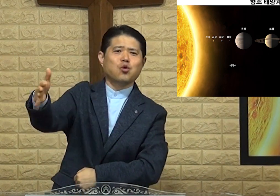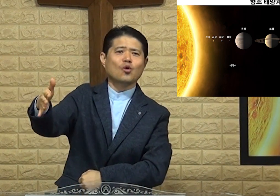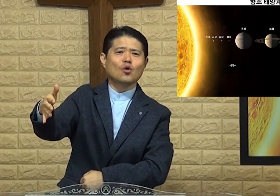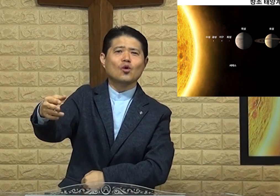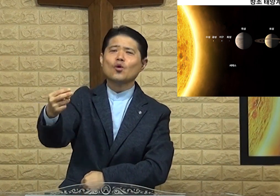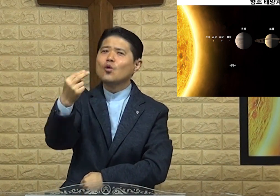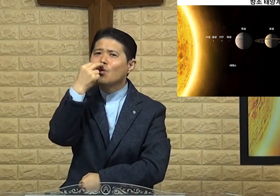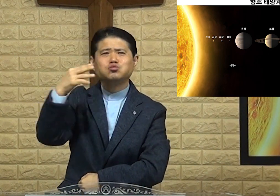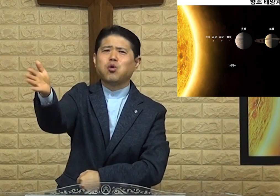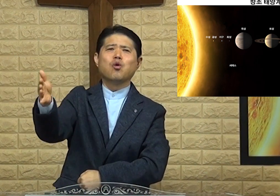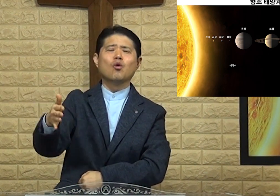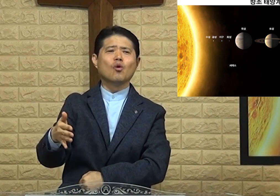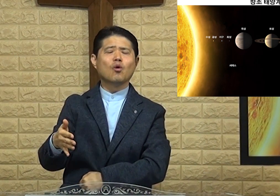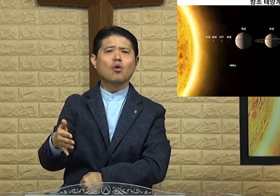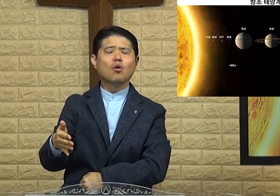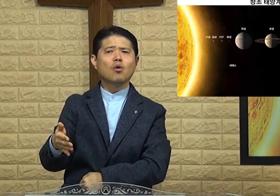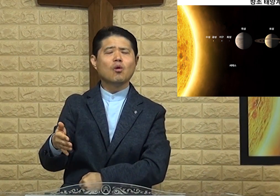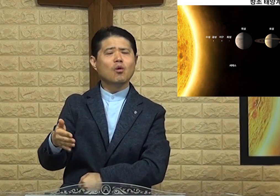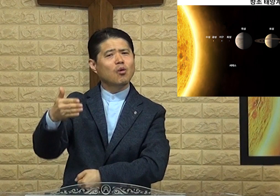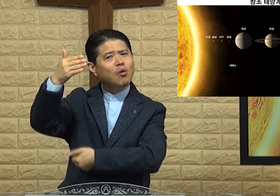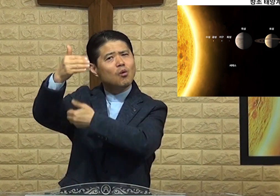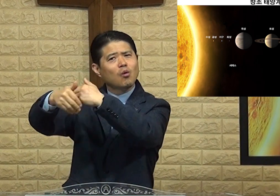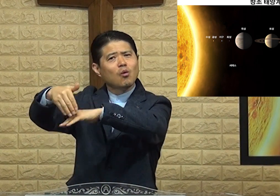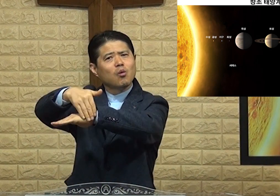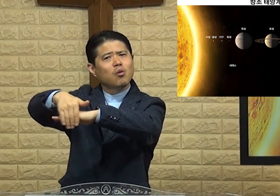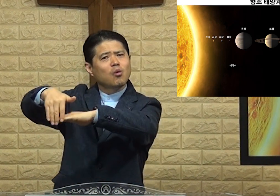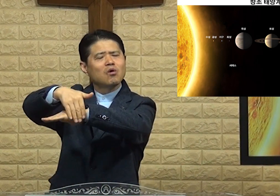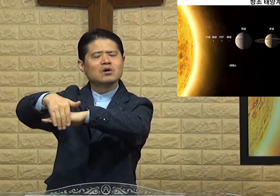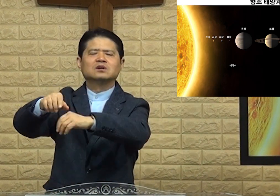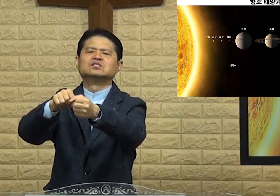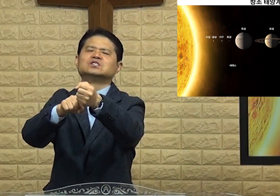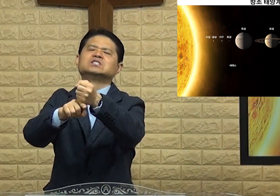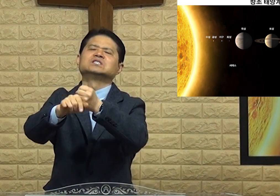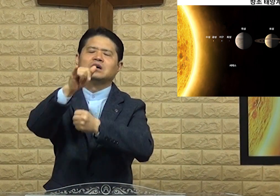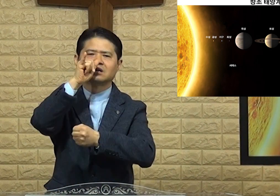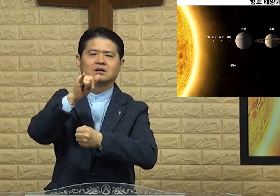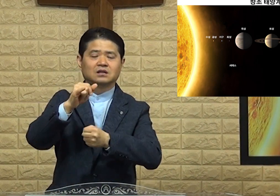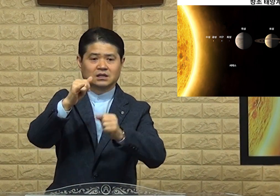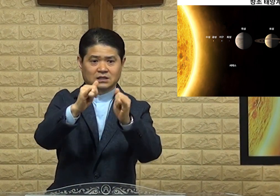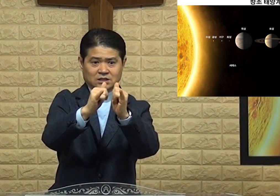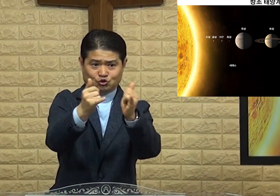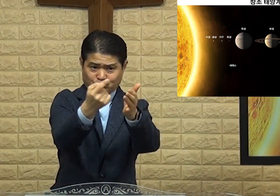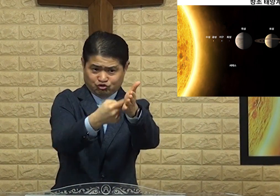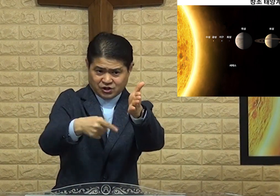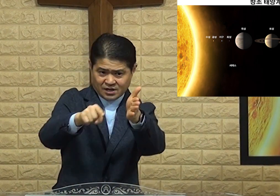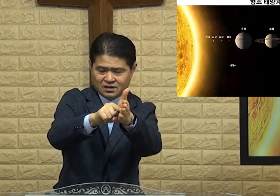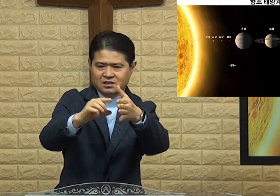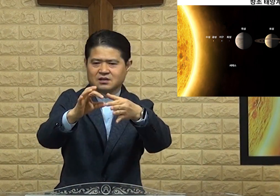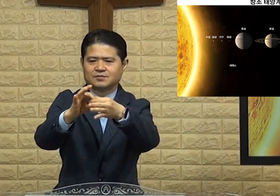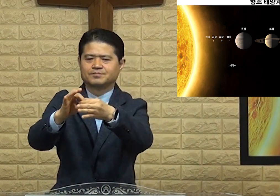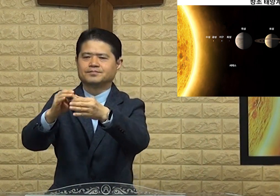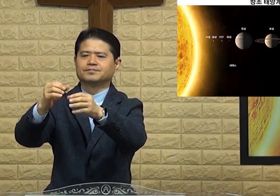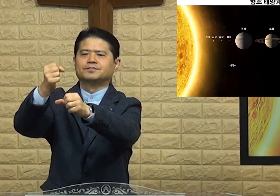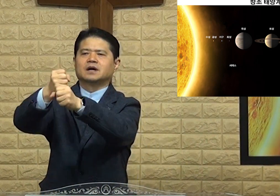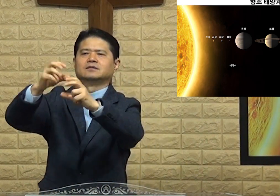없습니다. 물도 없고 우리가 살 수 있는 조건이 맞지 않은데 그 인간을 위해서